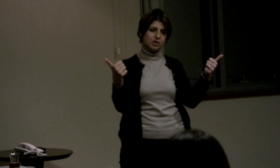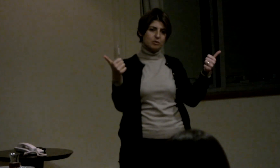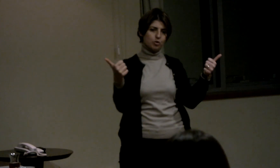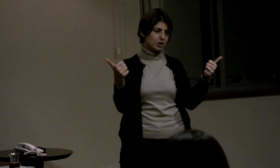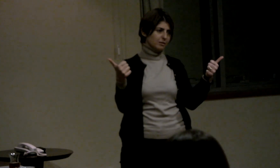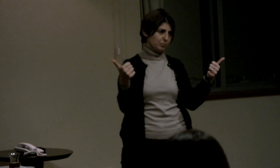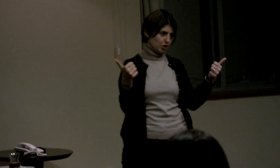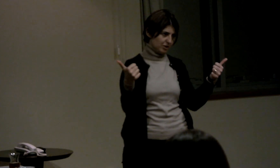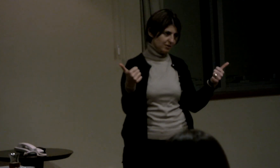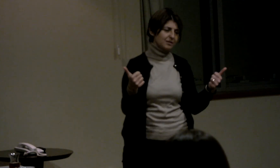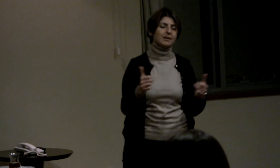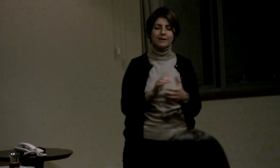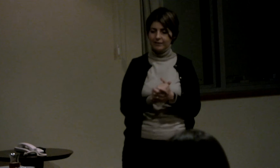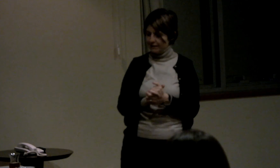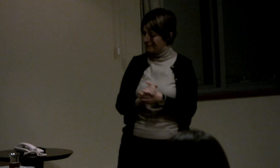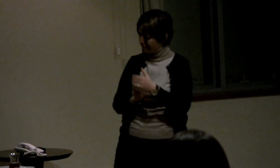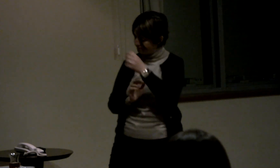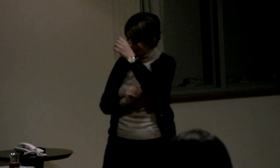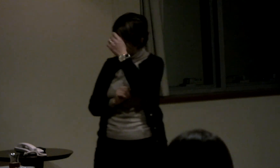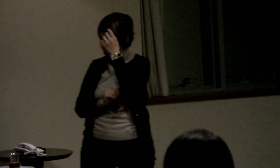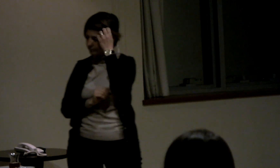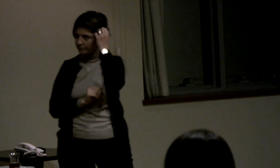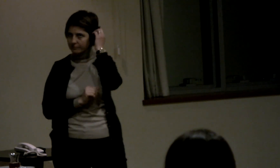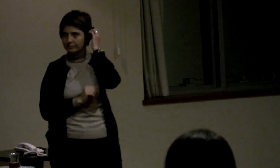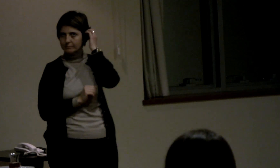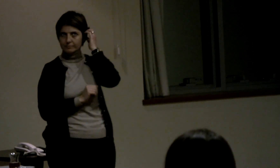ayrılınca boşanmıştı, evet.